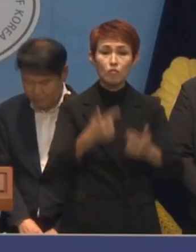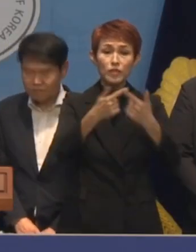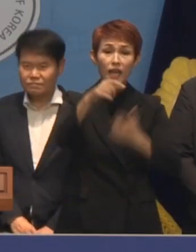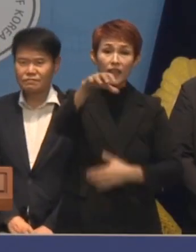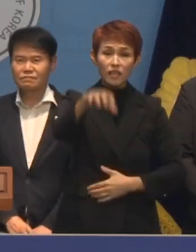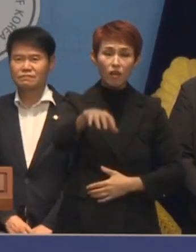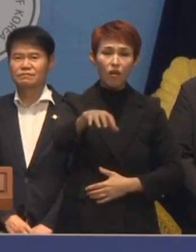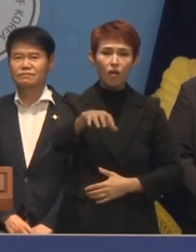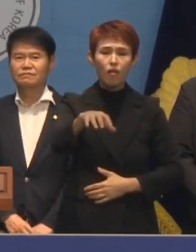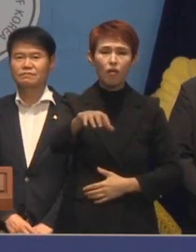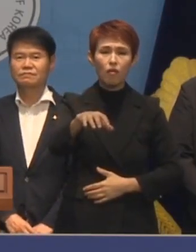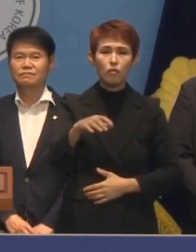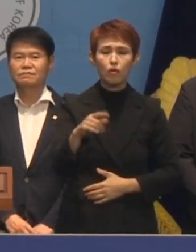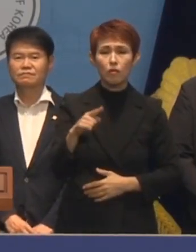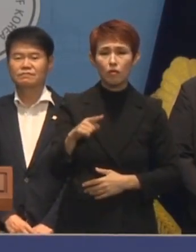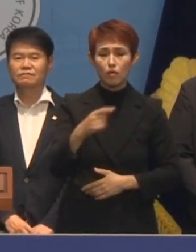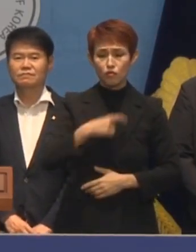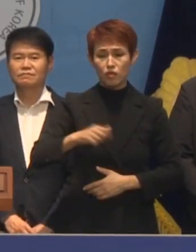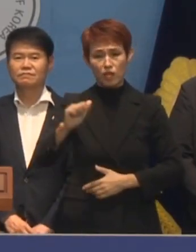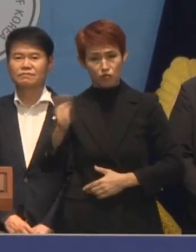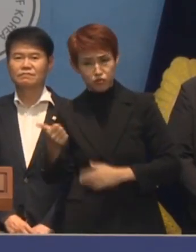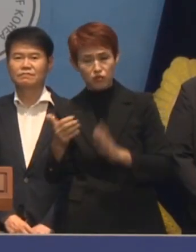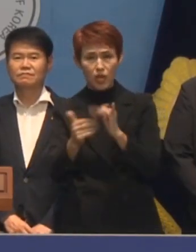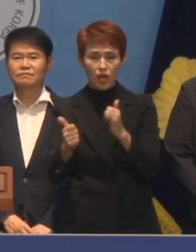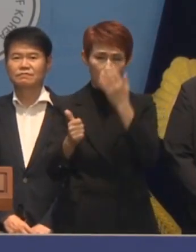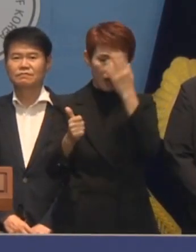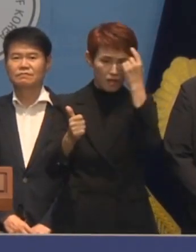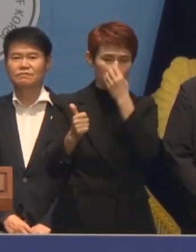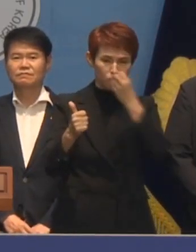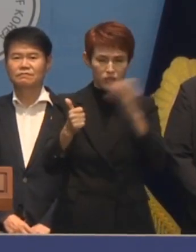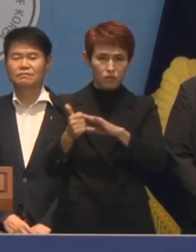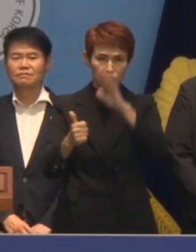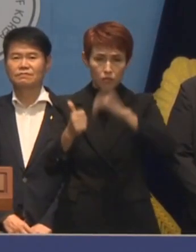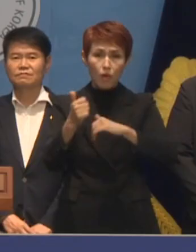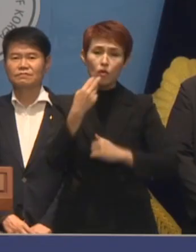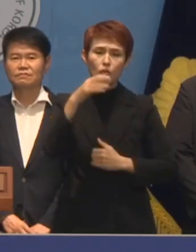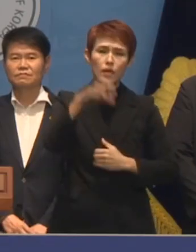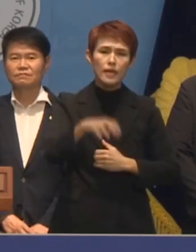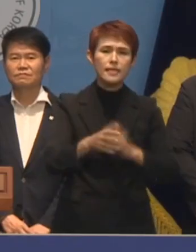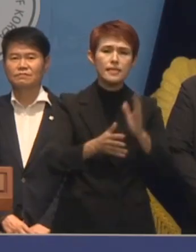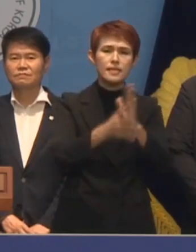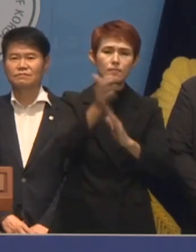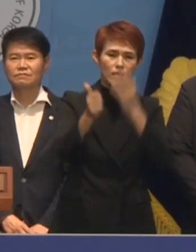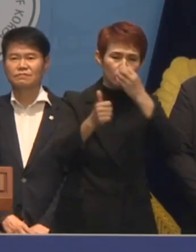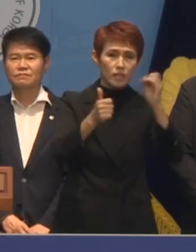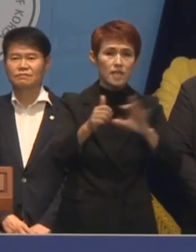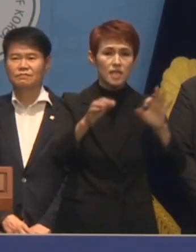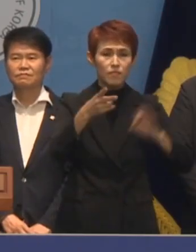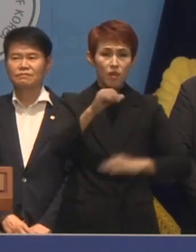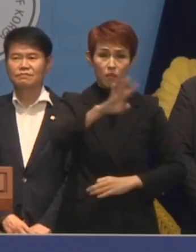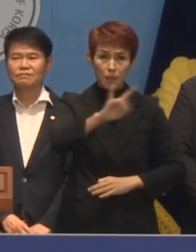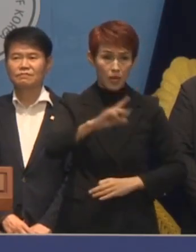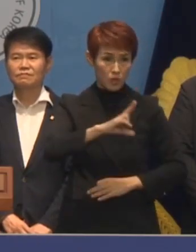부산에서는 고인 모독, 서울에서는 시민 기만, 김영배 의원은 물러나라.